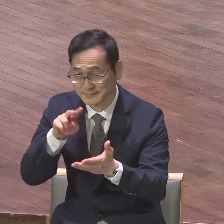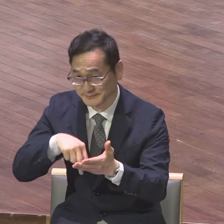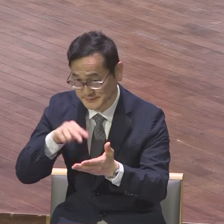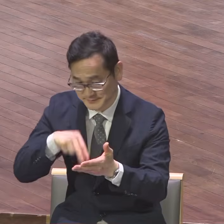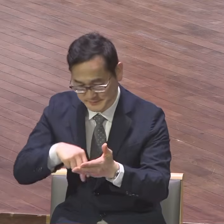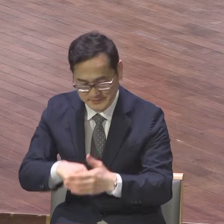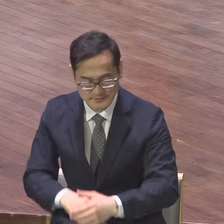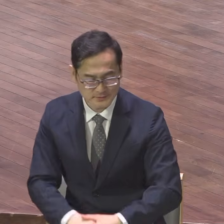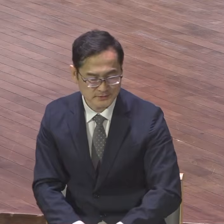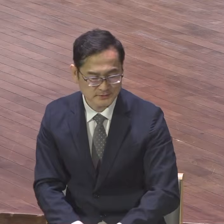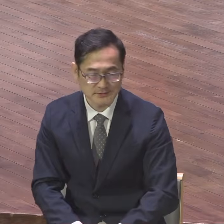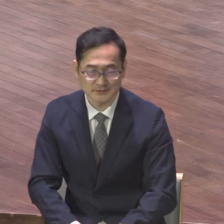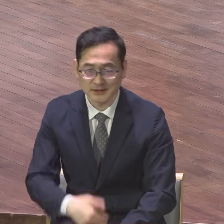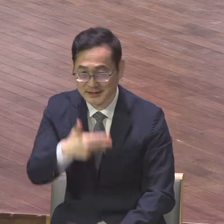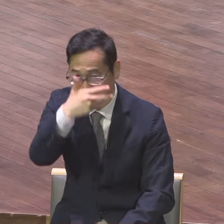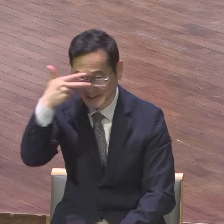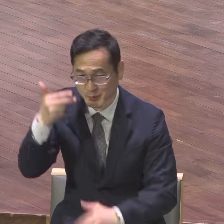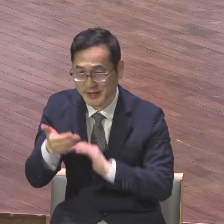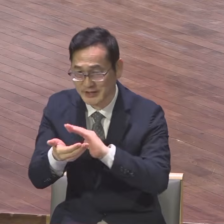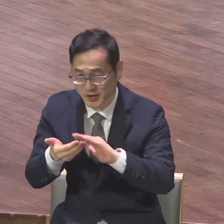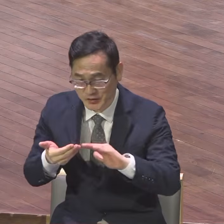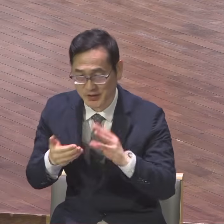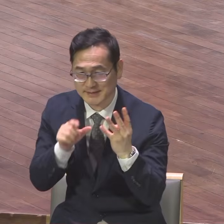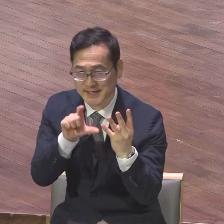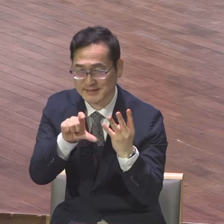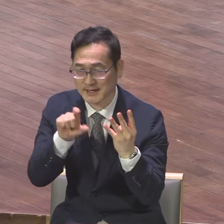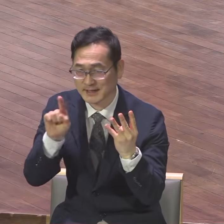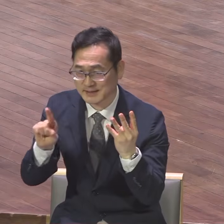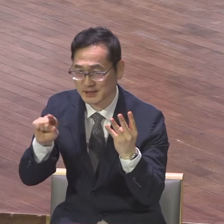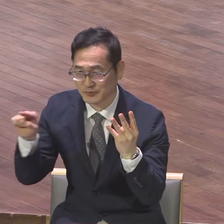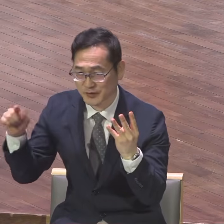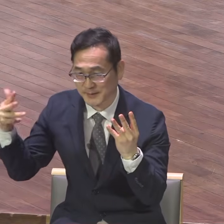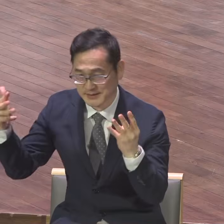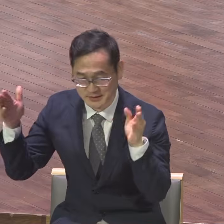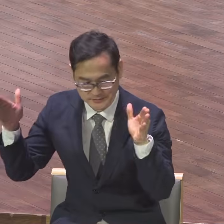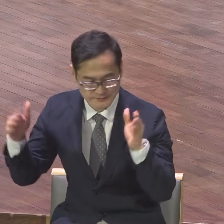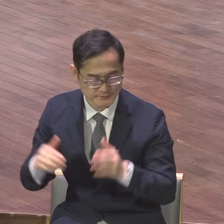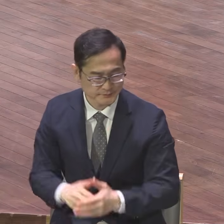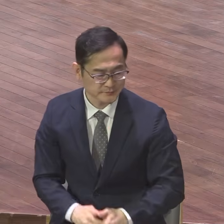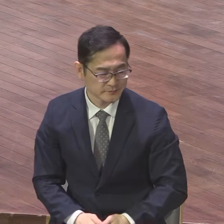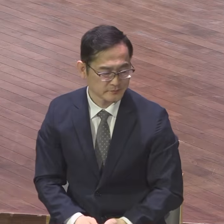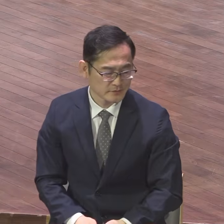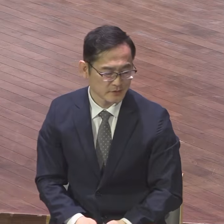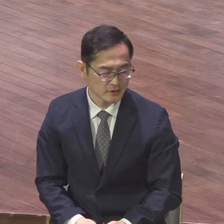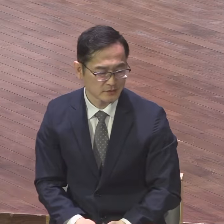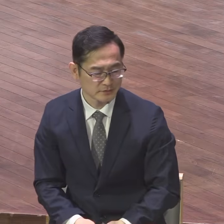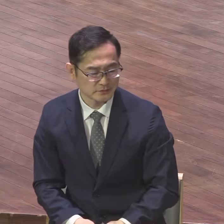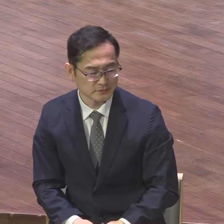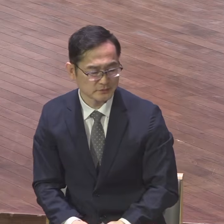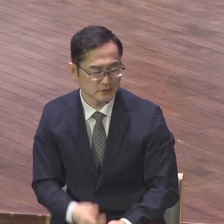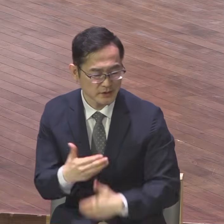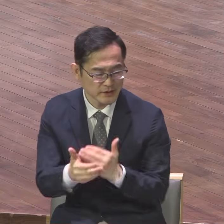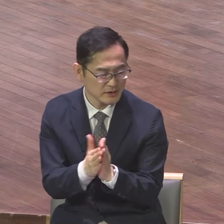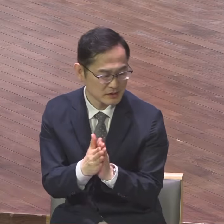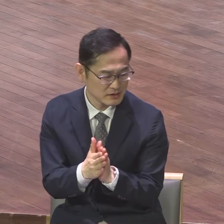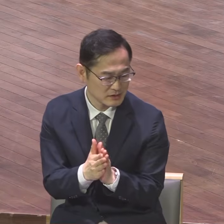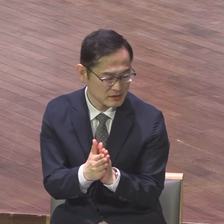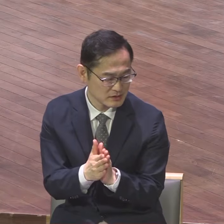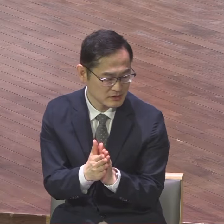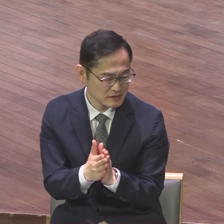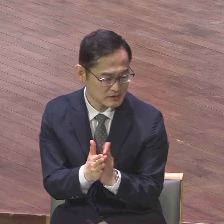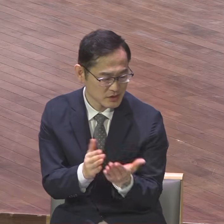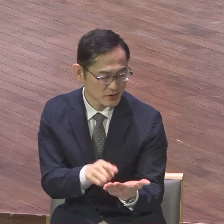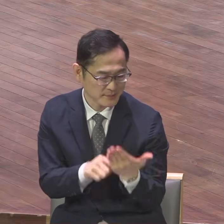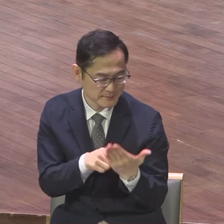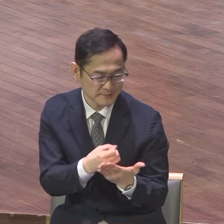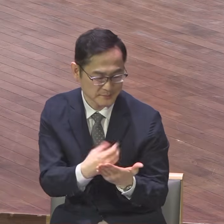성취될 하나님 말씀은 디모데전서 4장 1절에서 8절 말씀입니다. 그러나 성령이 밝히